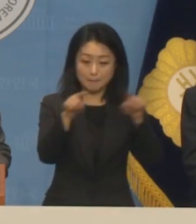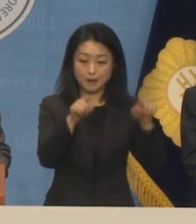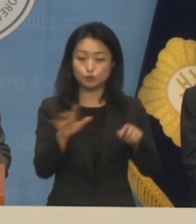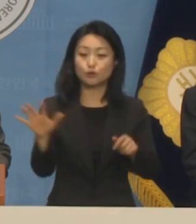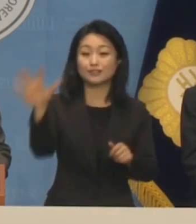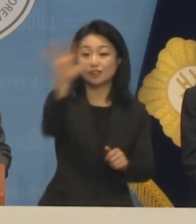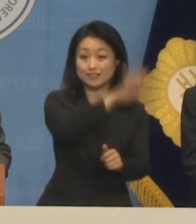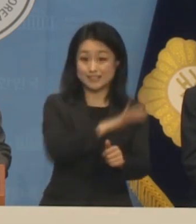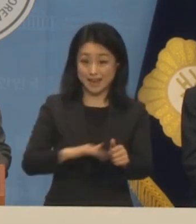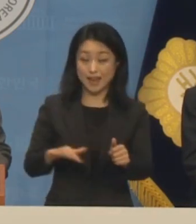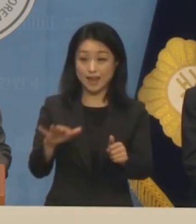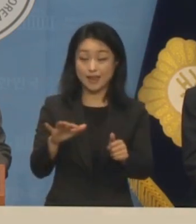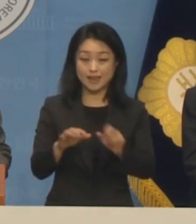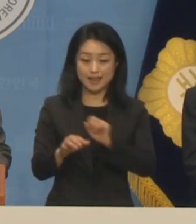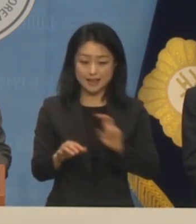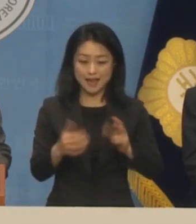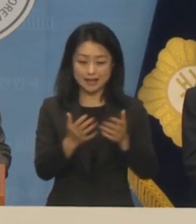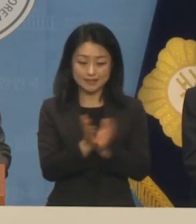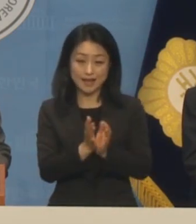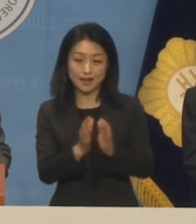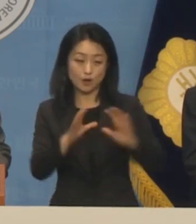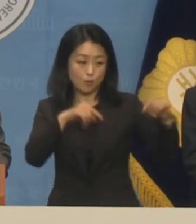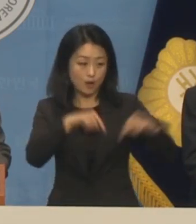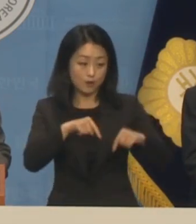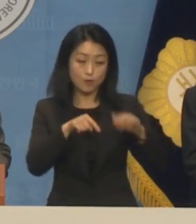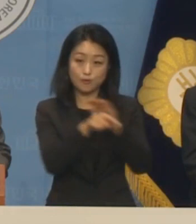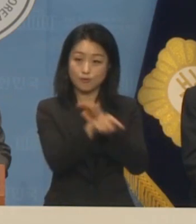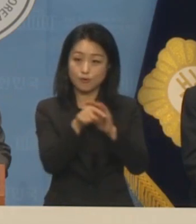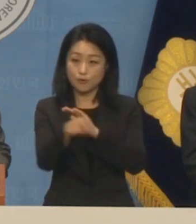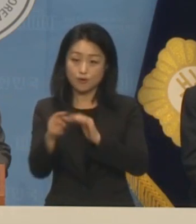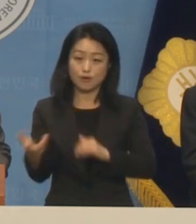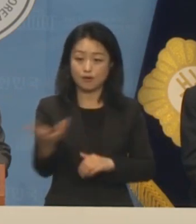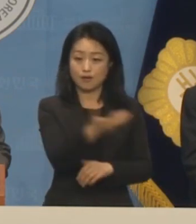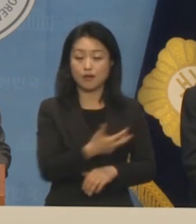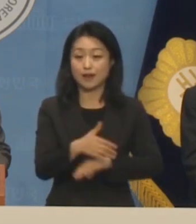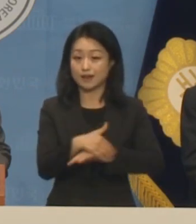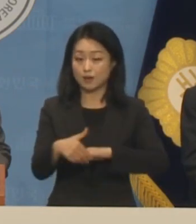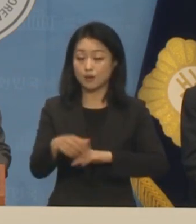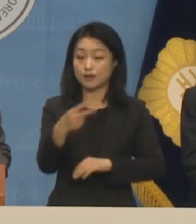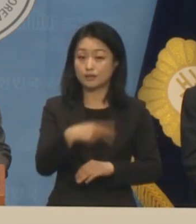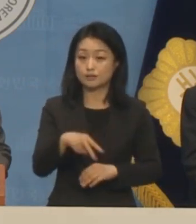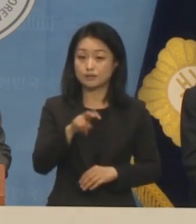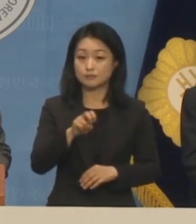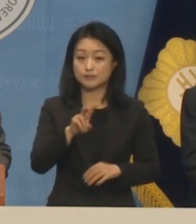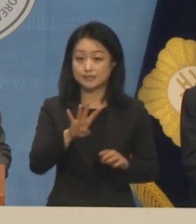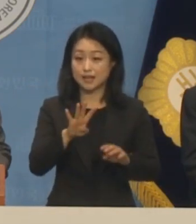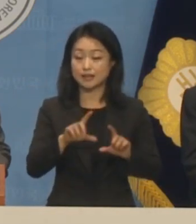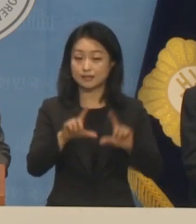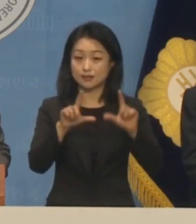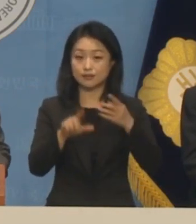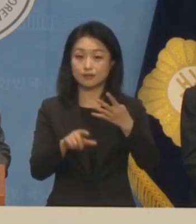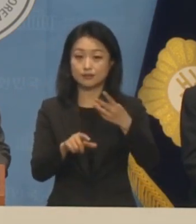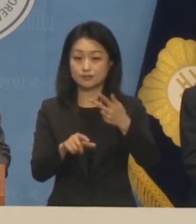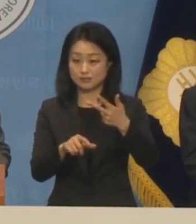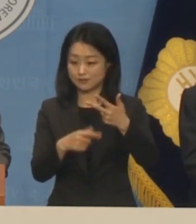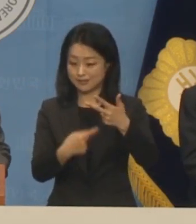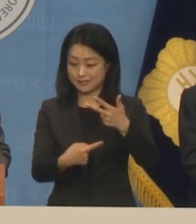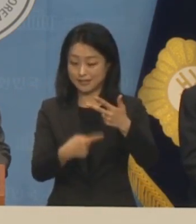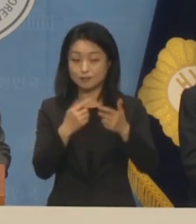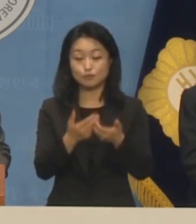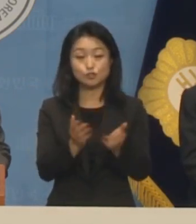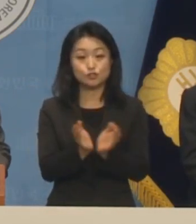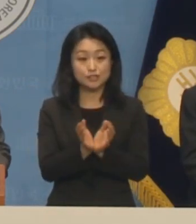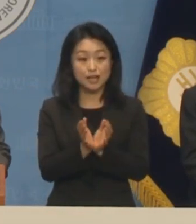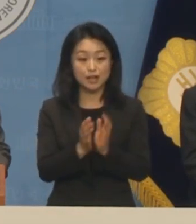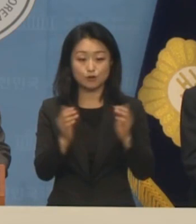야당 외교를 추진하고자 합니다. 감사합니다. 2024년 7월 1일